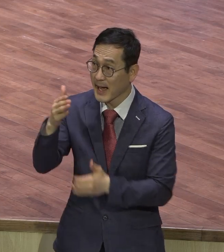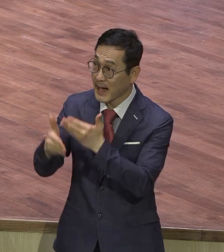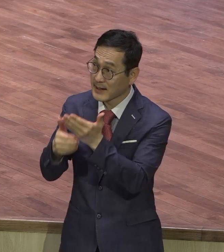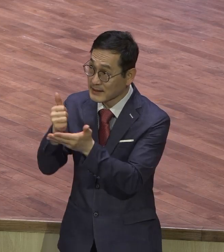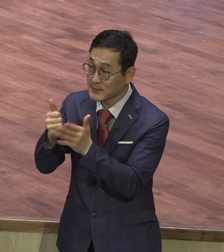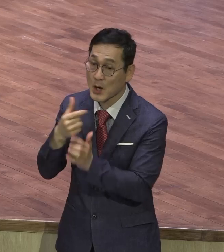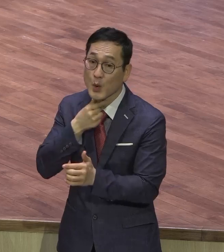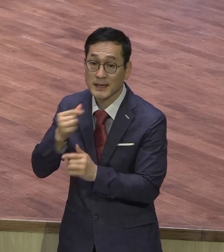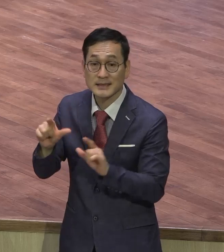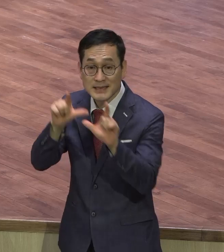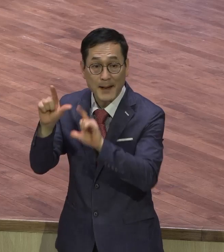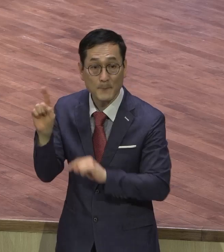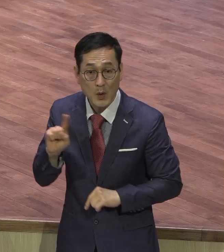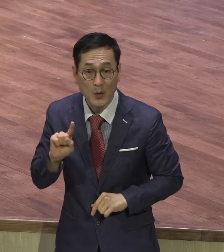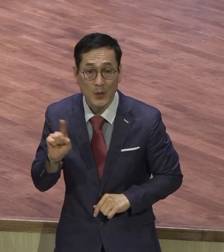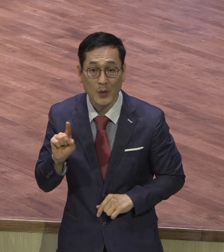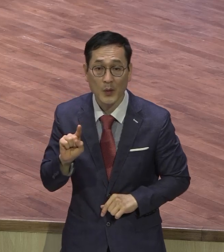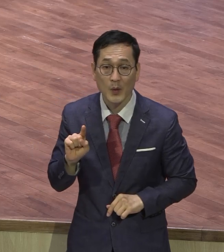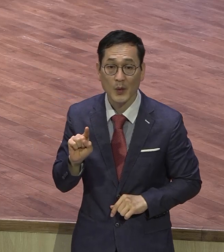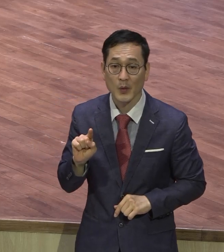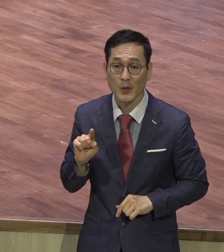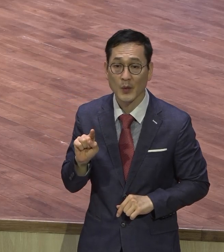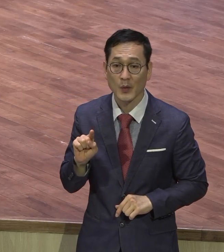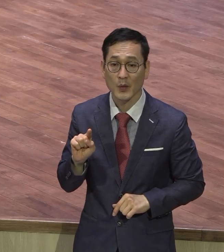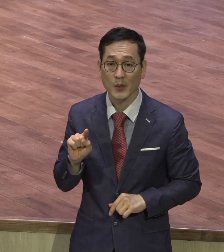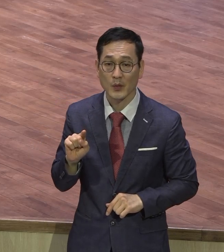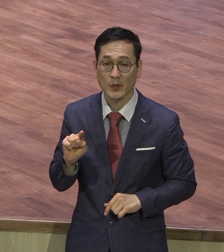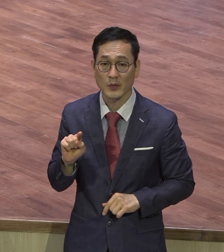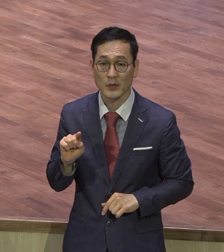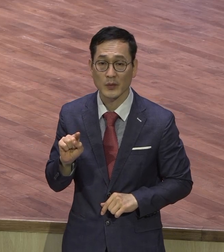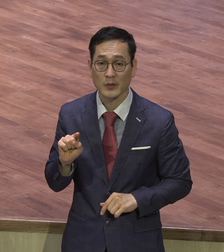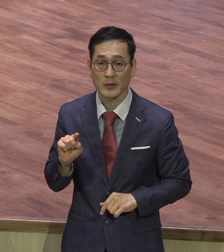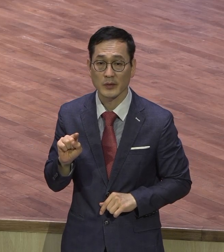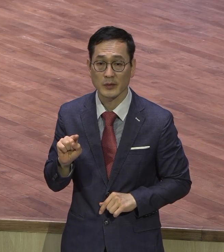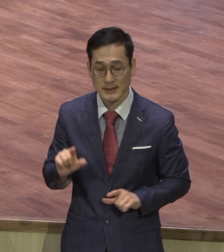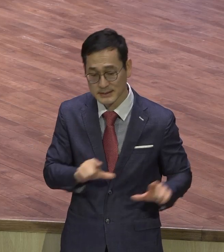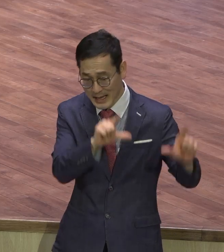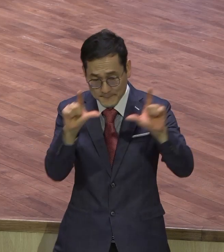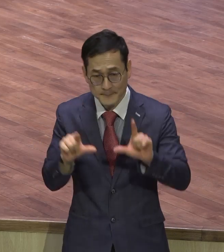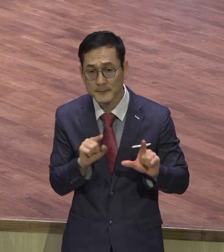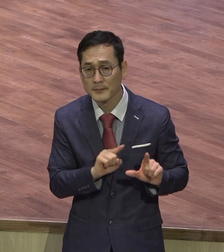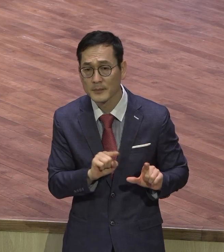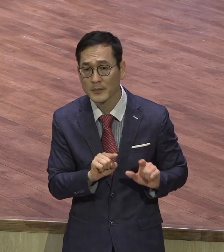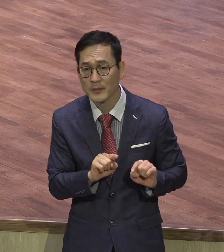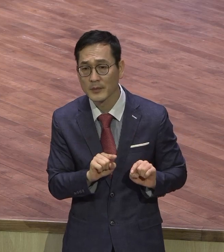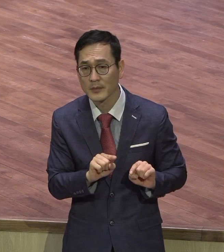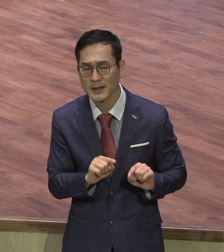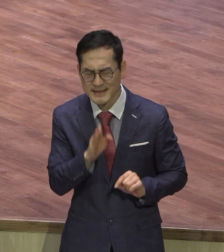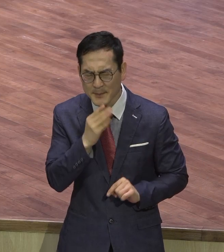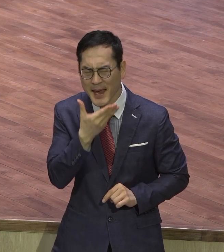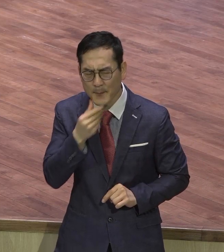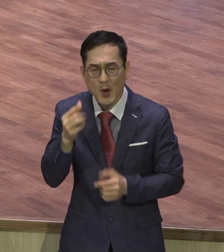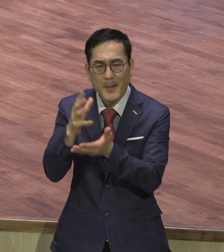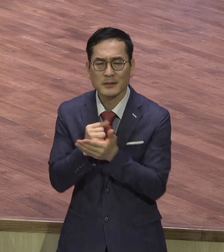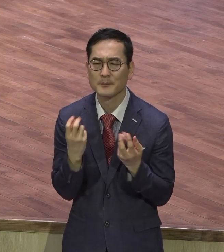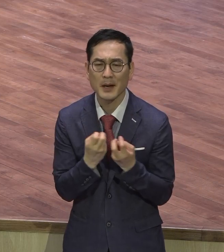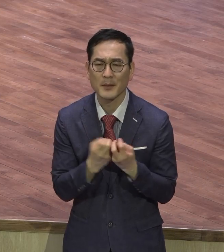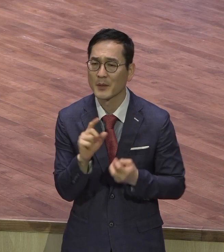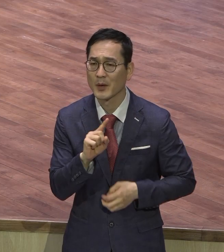살아야 진정한 행복한 것인지, 구원받은 하나님의 자녀가